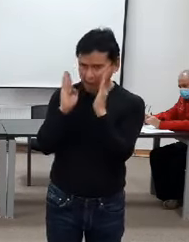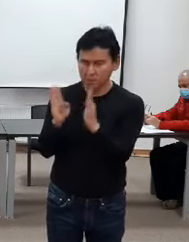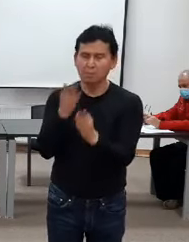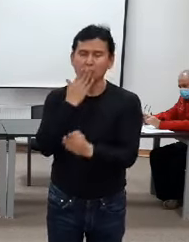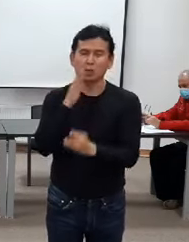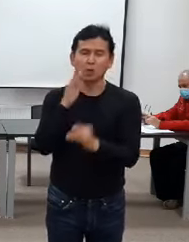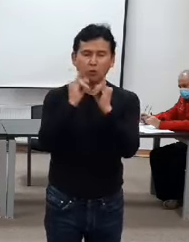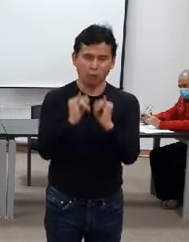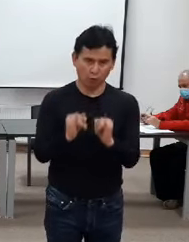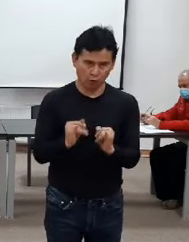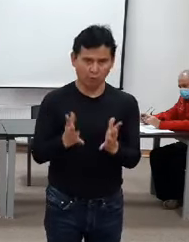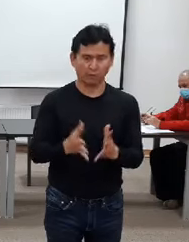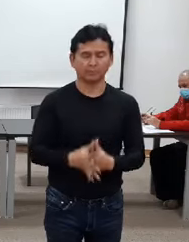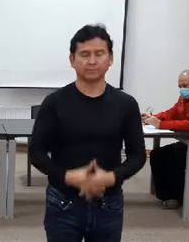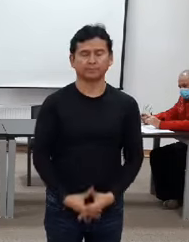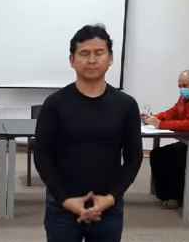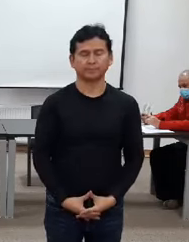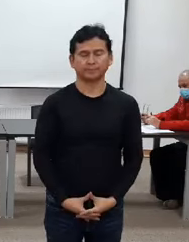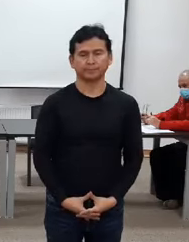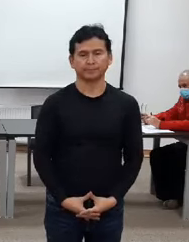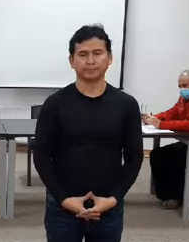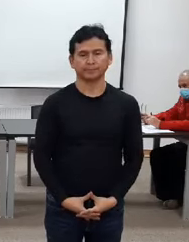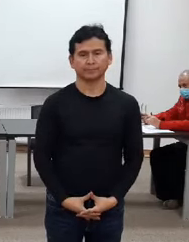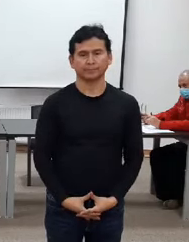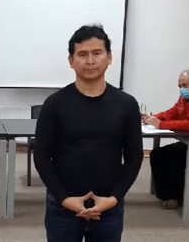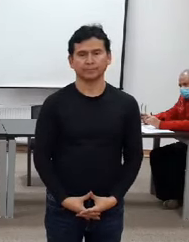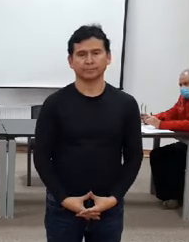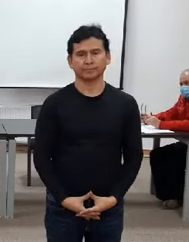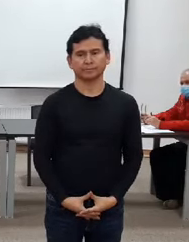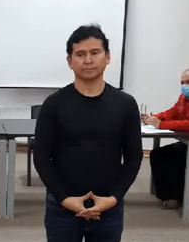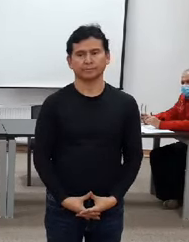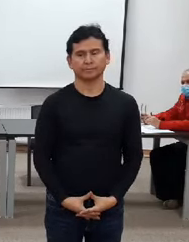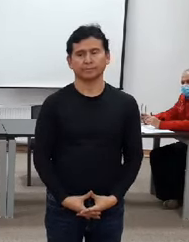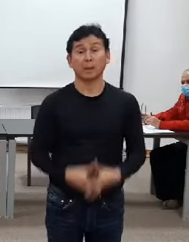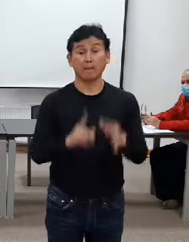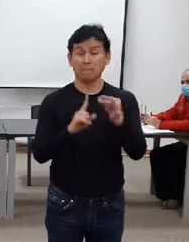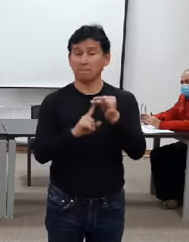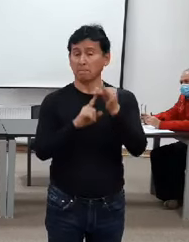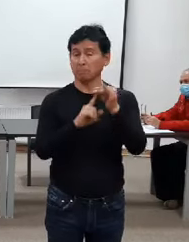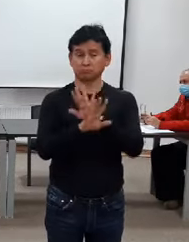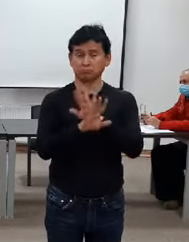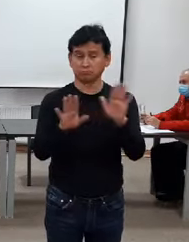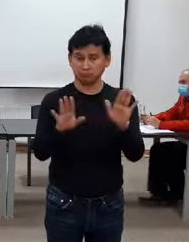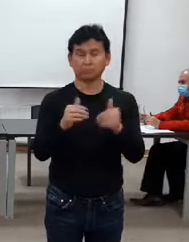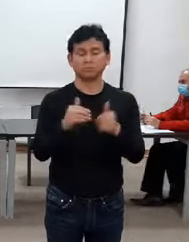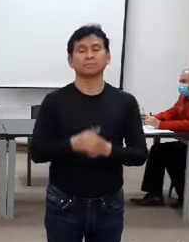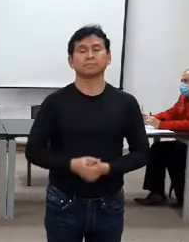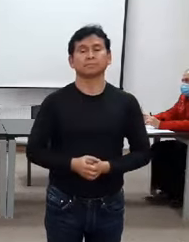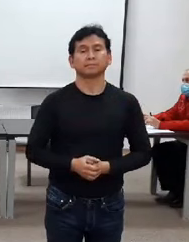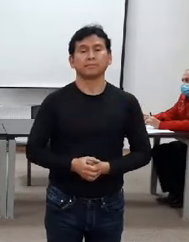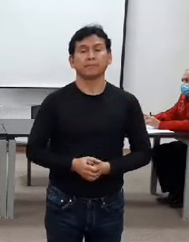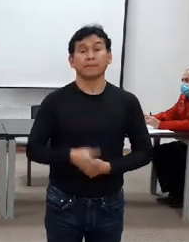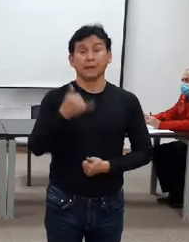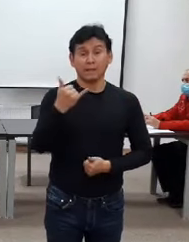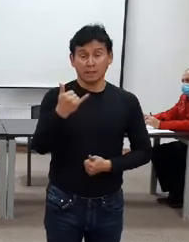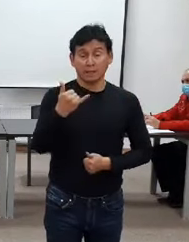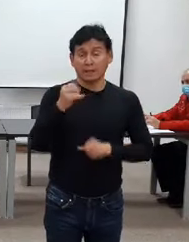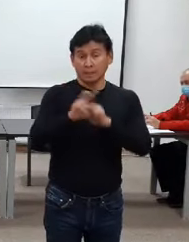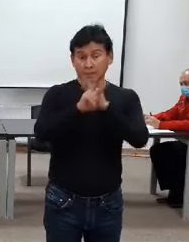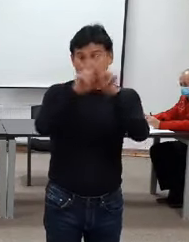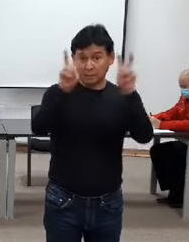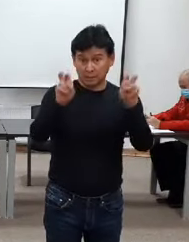mejor manera posible en los establecimientos de salud. Eso principalmente, y dentro de